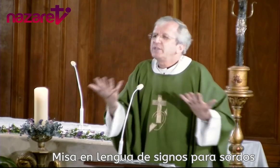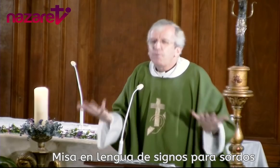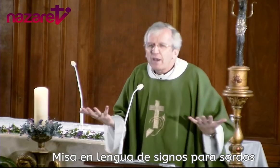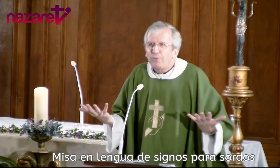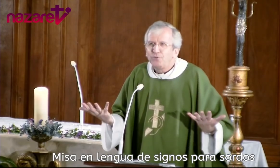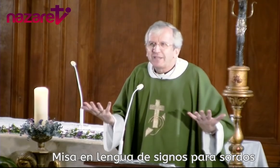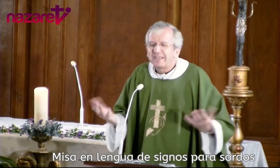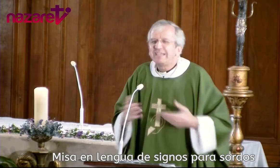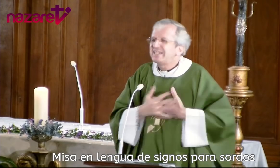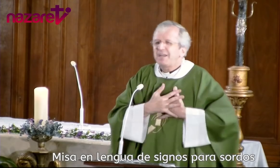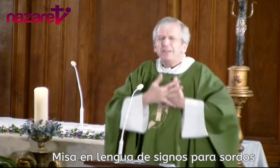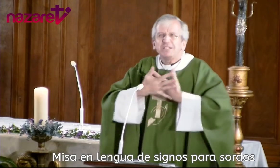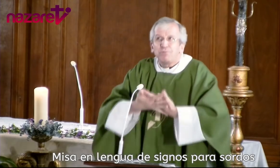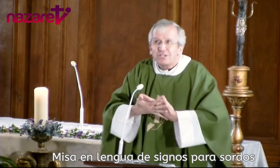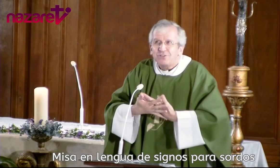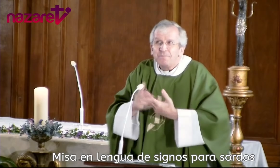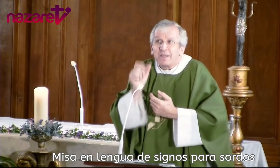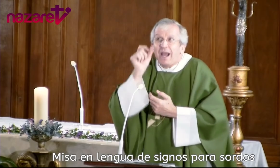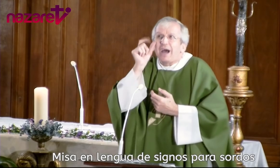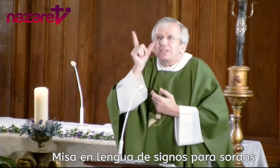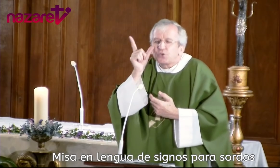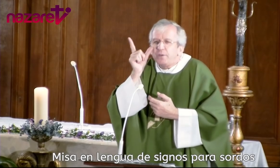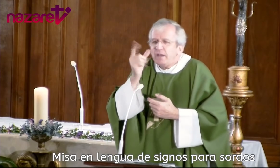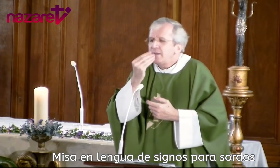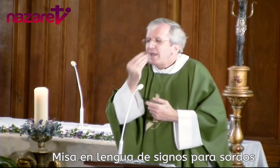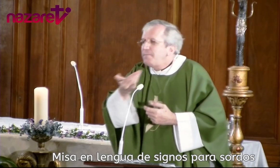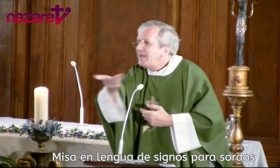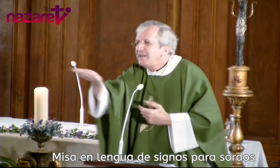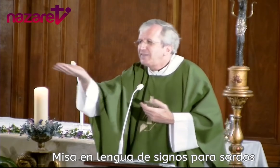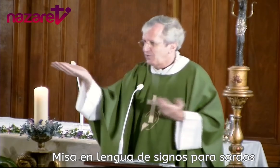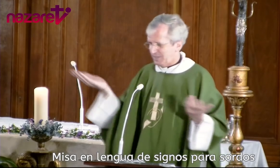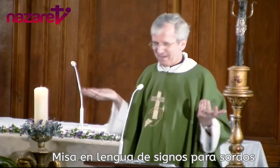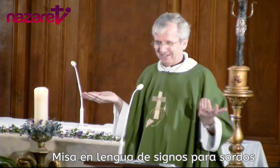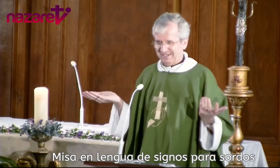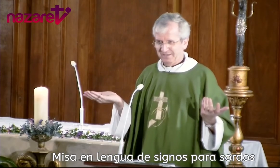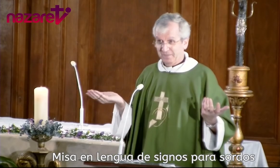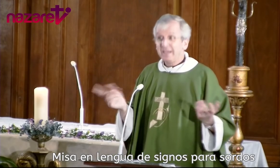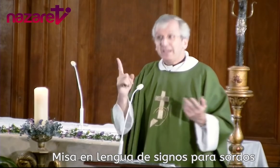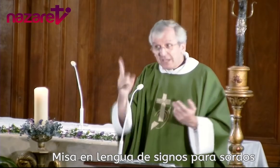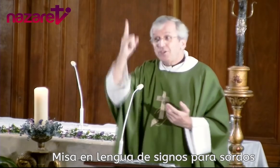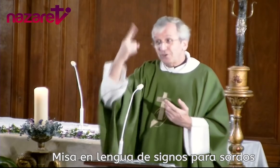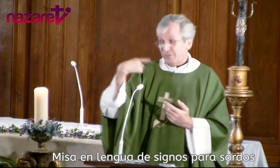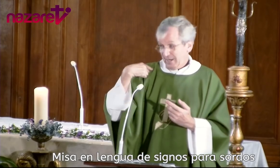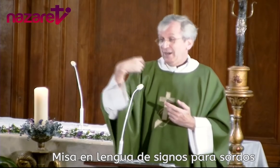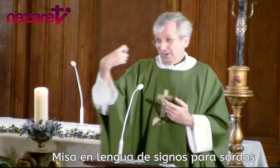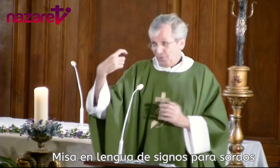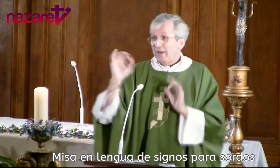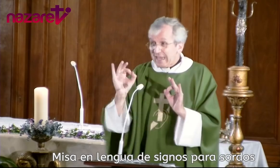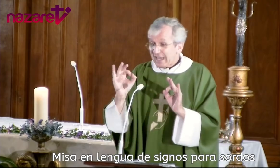buena voluntad y estaba dispuesto a descubrir el bien de los demás. Y Dios lo